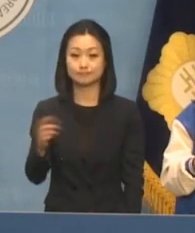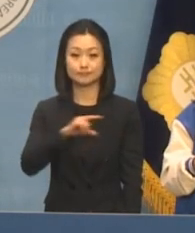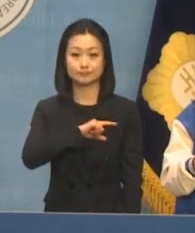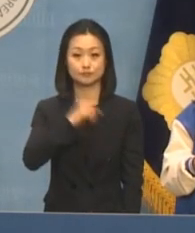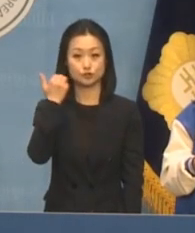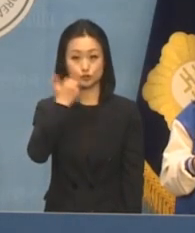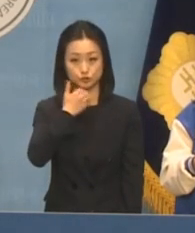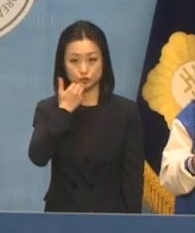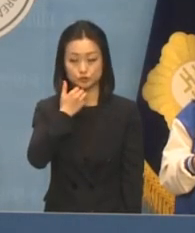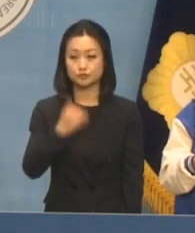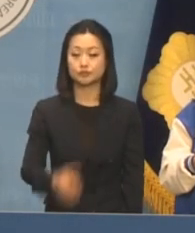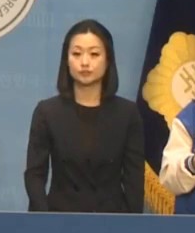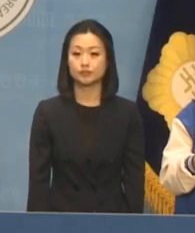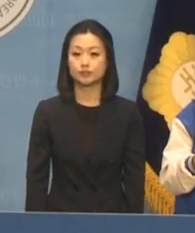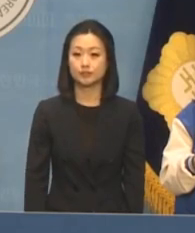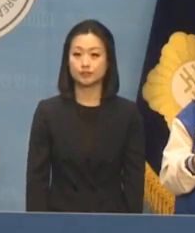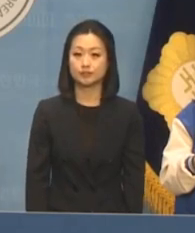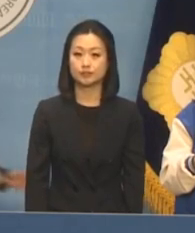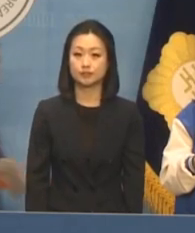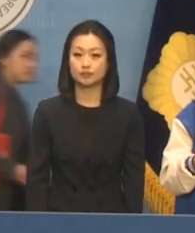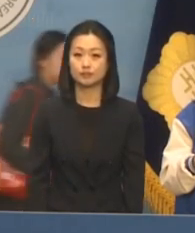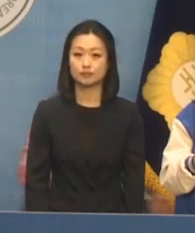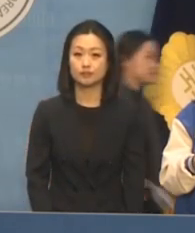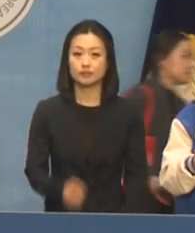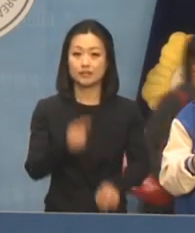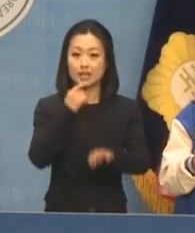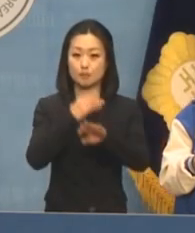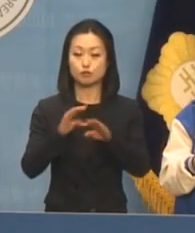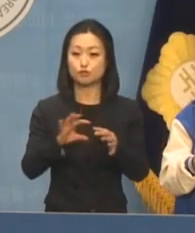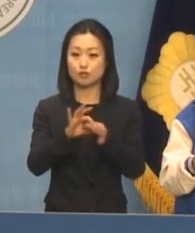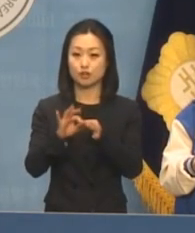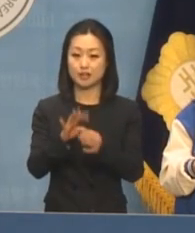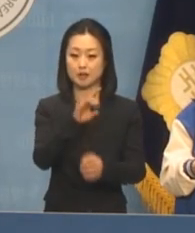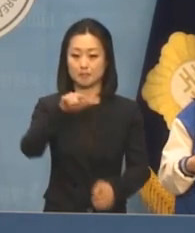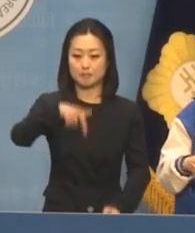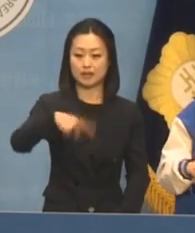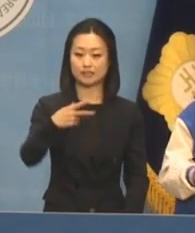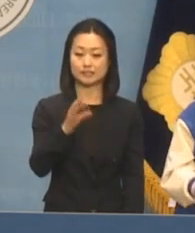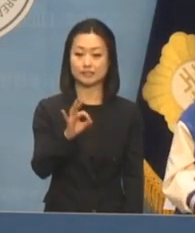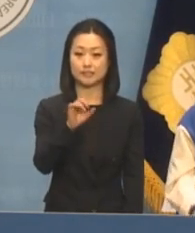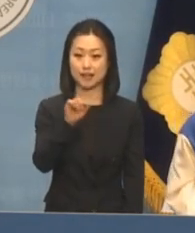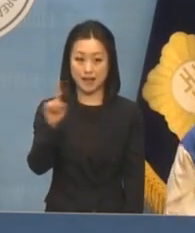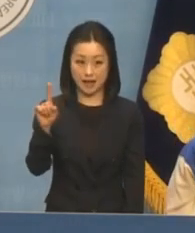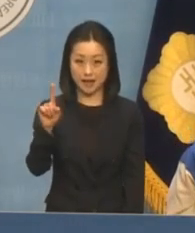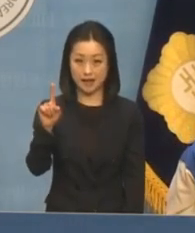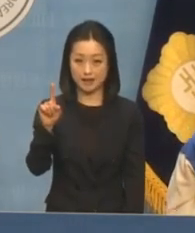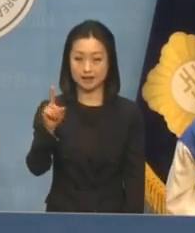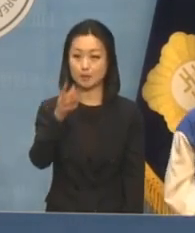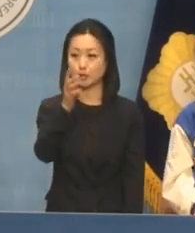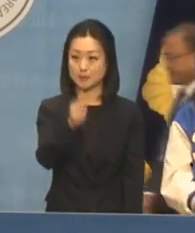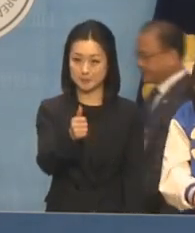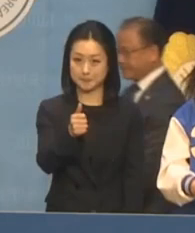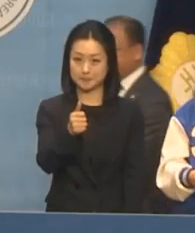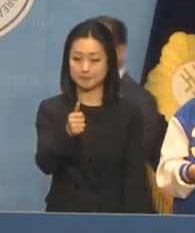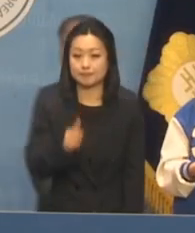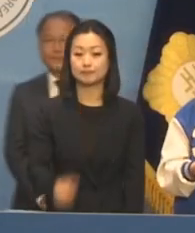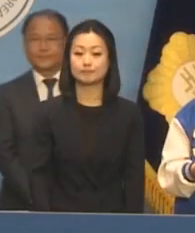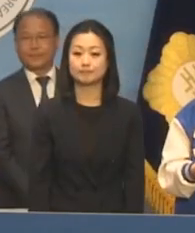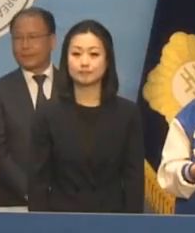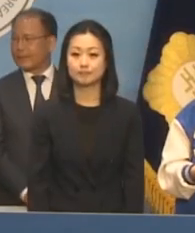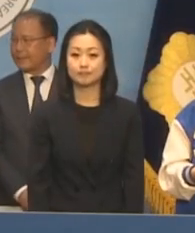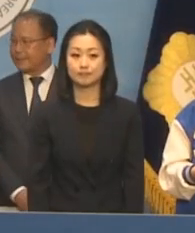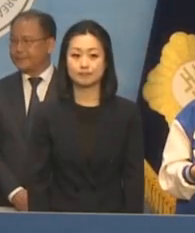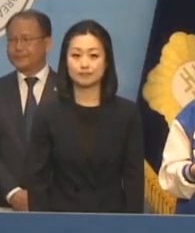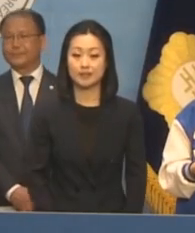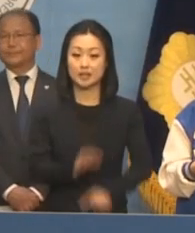하겠습니다 어 더불어민주 연합의 백승아 공동 대표님 참여해 주셨습니다 더불어민주